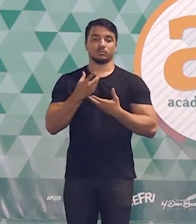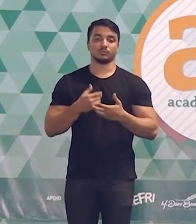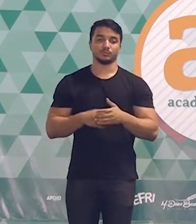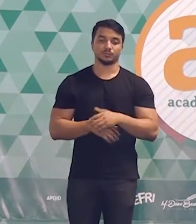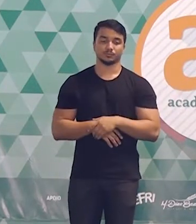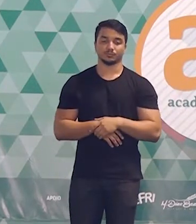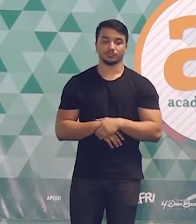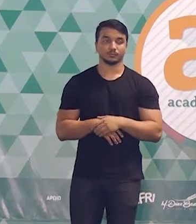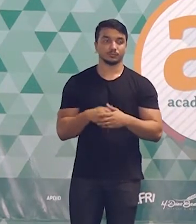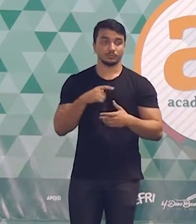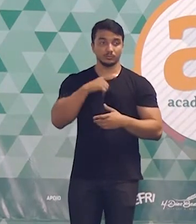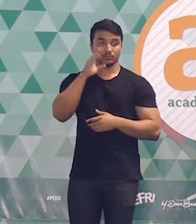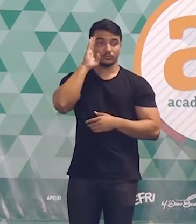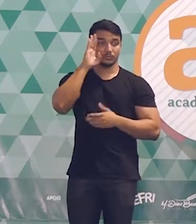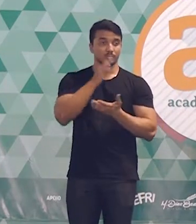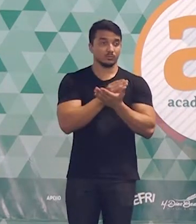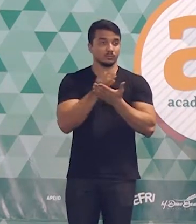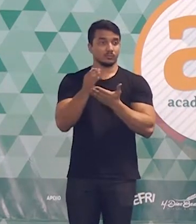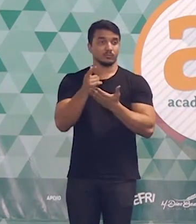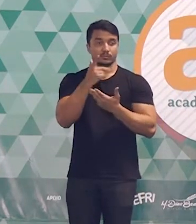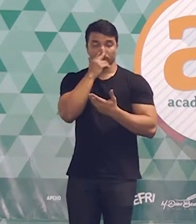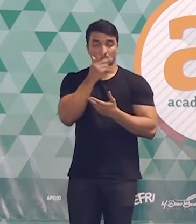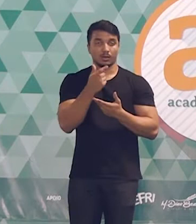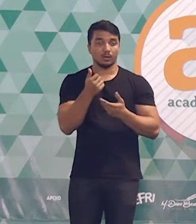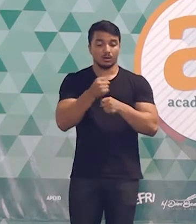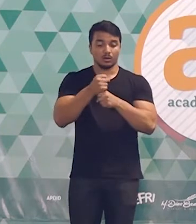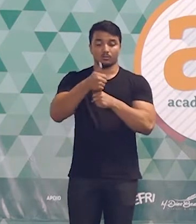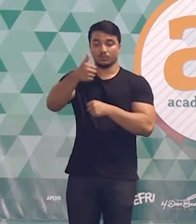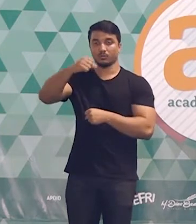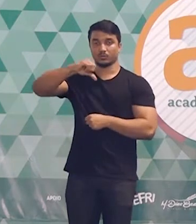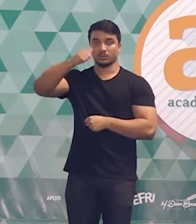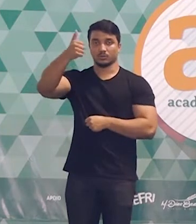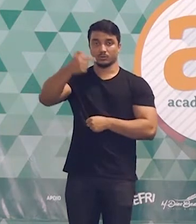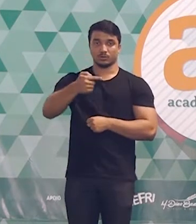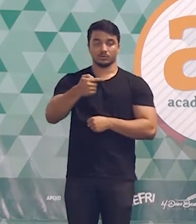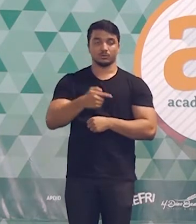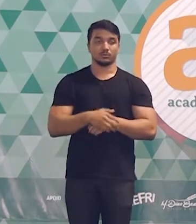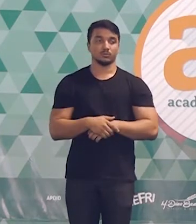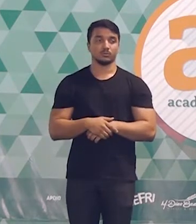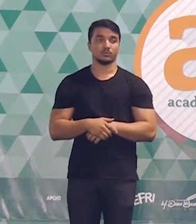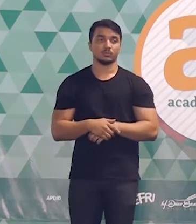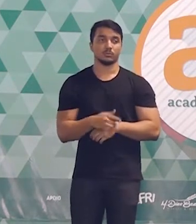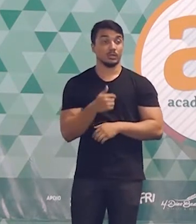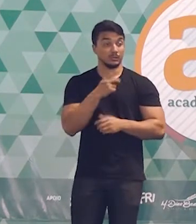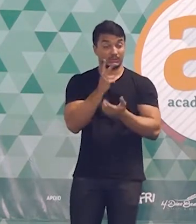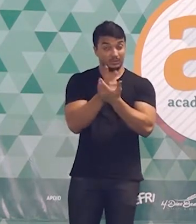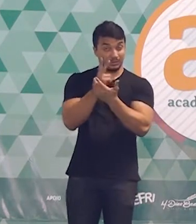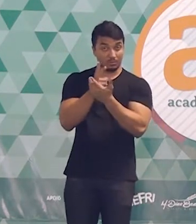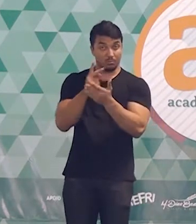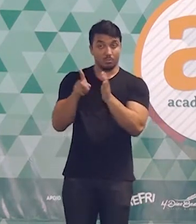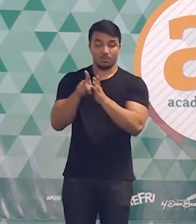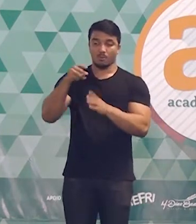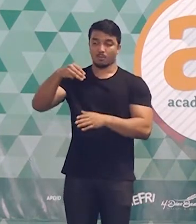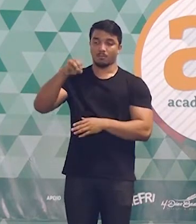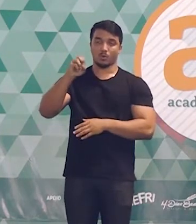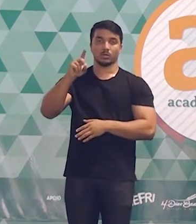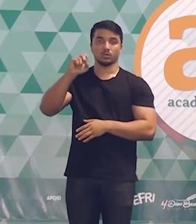expressionistas, o que deu margem a essa exposição de 1917. Todo ato de